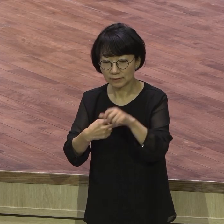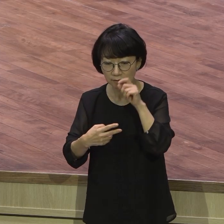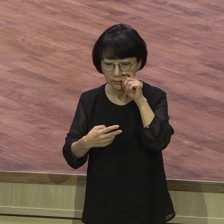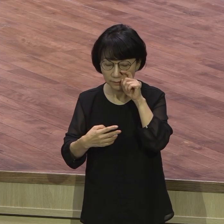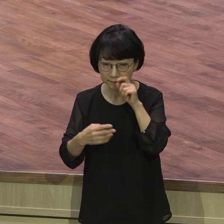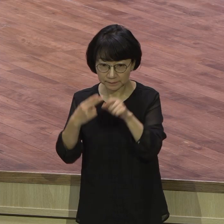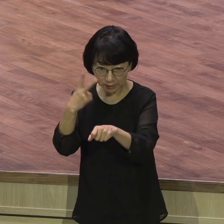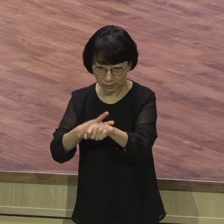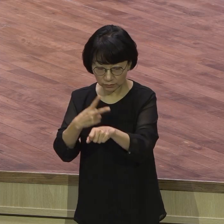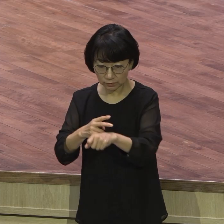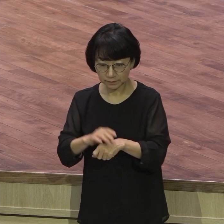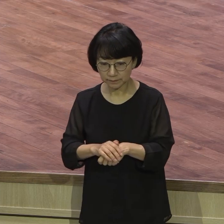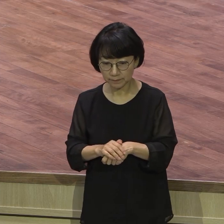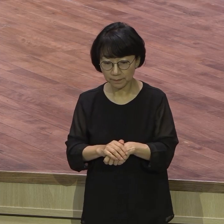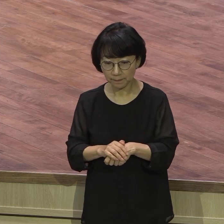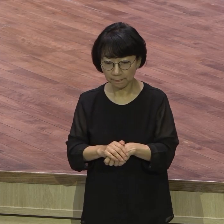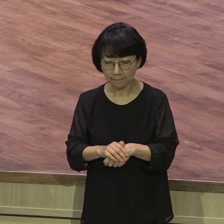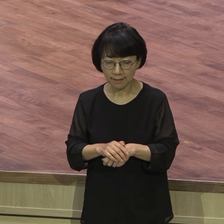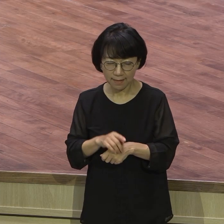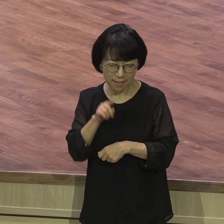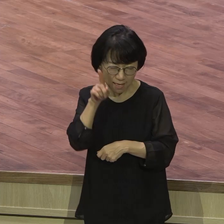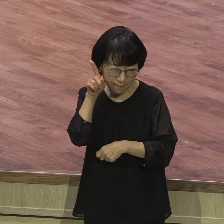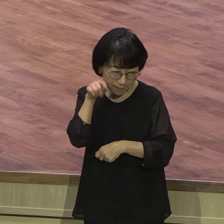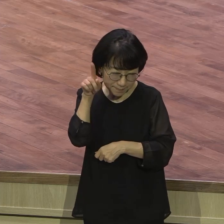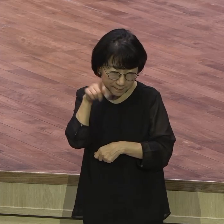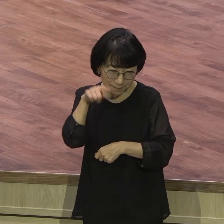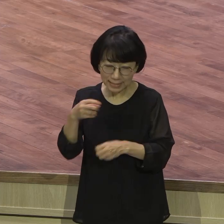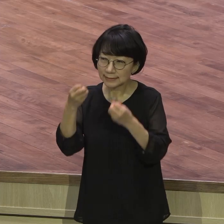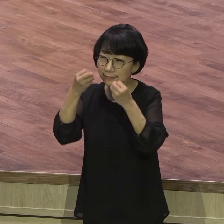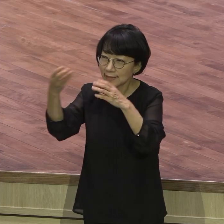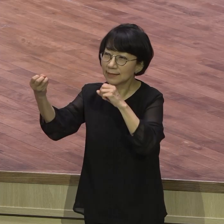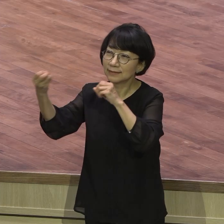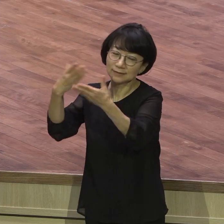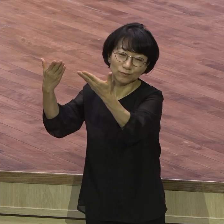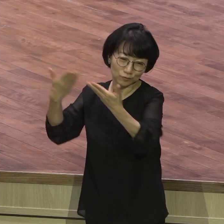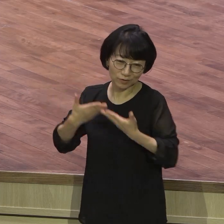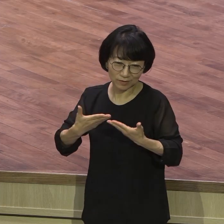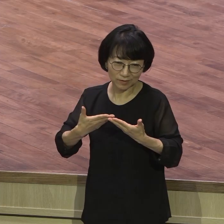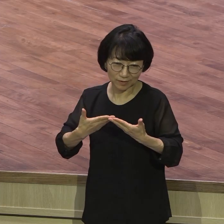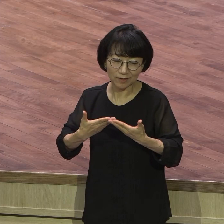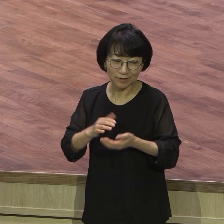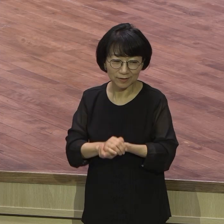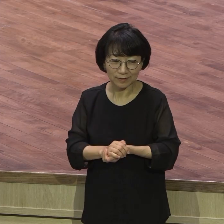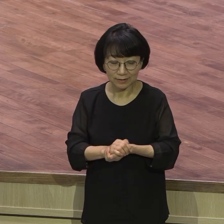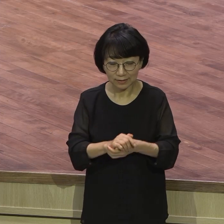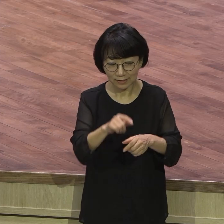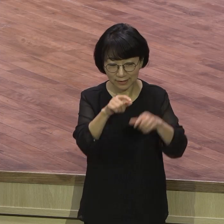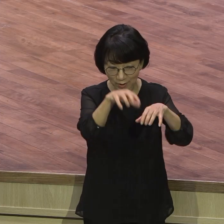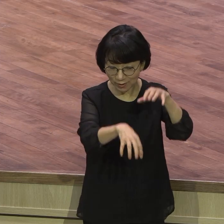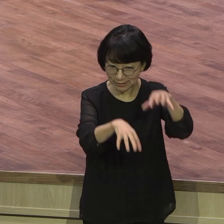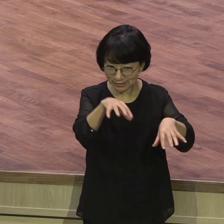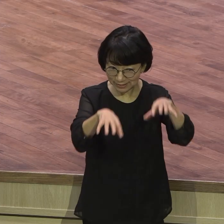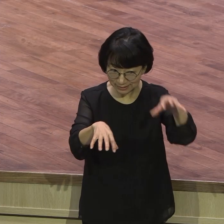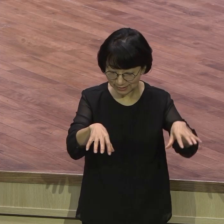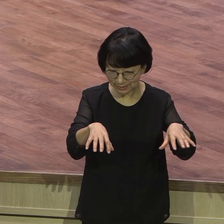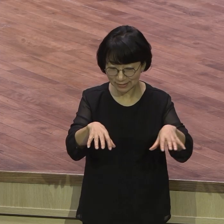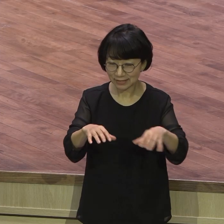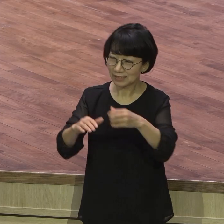날마다 새로운 응답을 주신다 새로운 응답 그래서 현장에서 하나님이